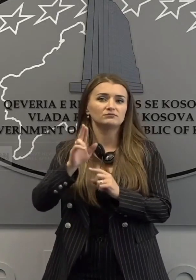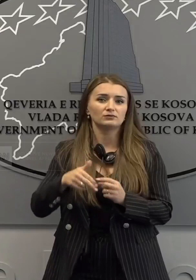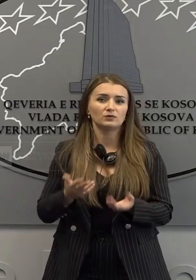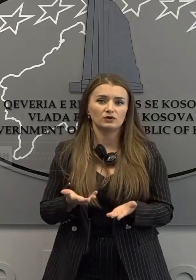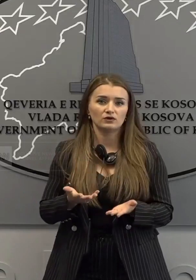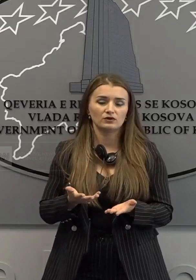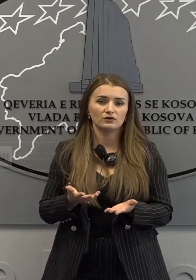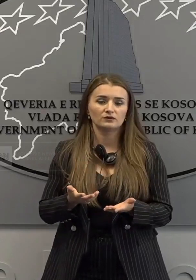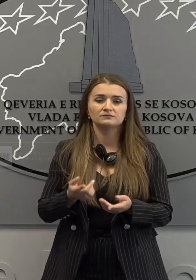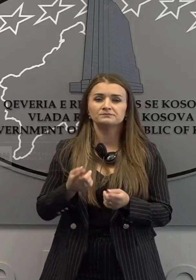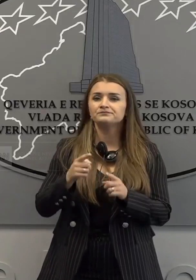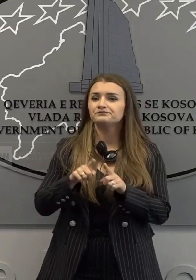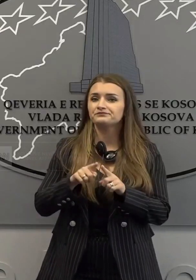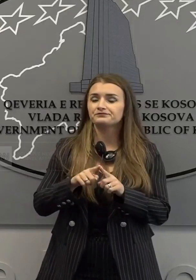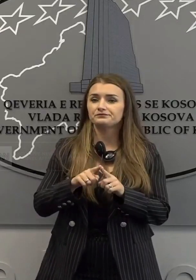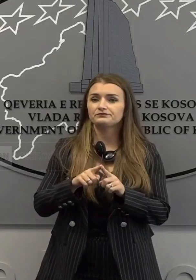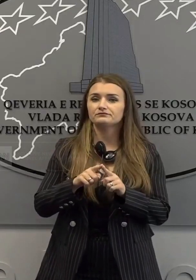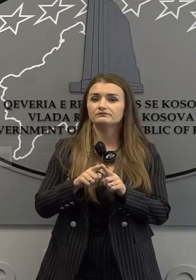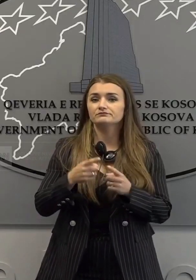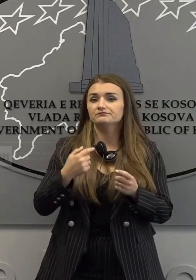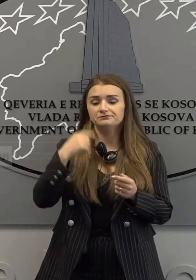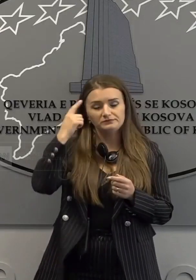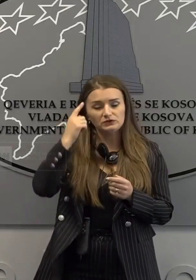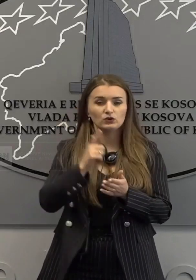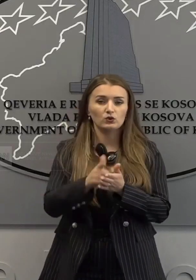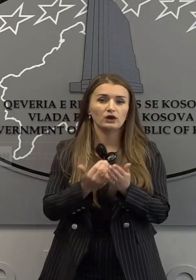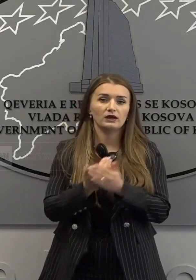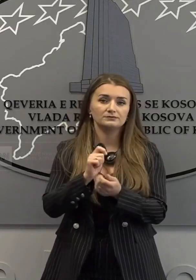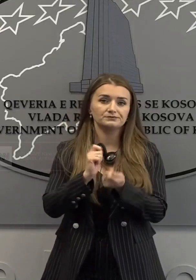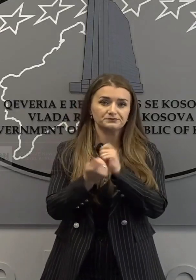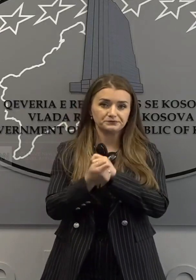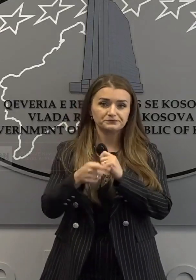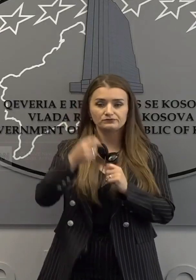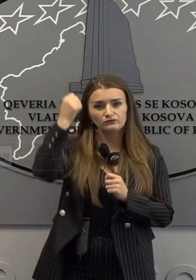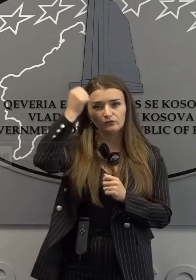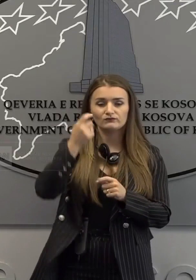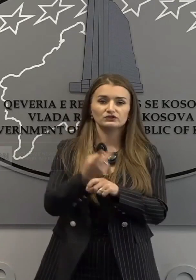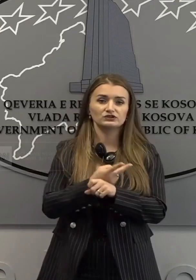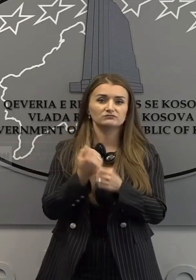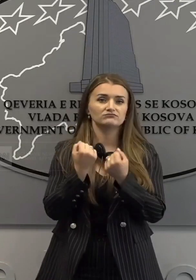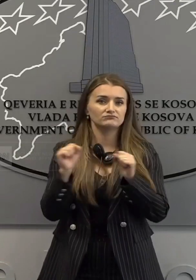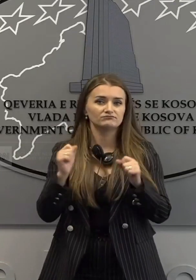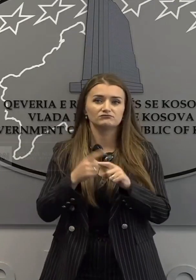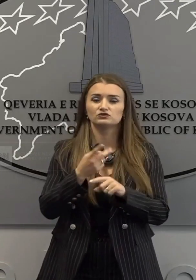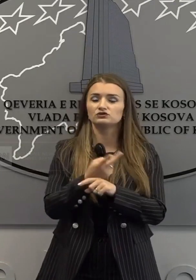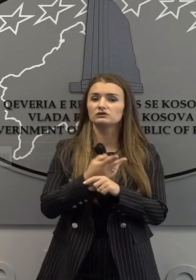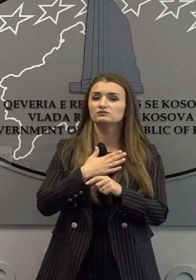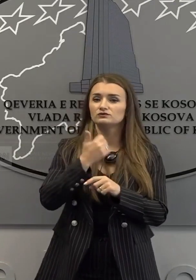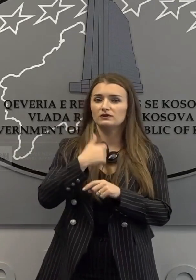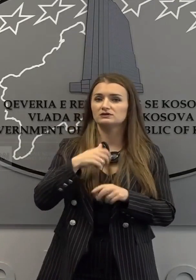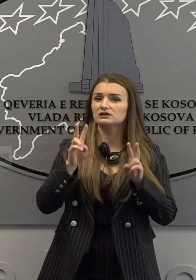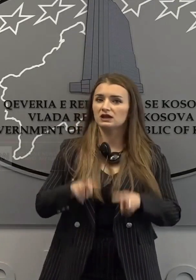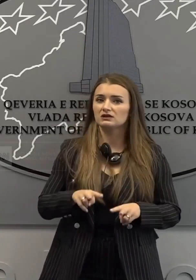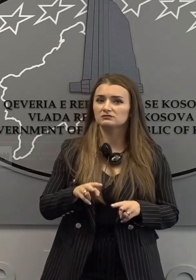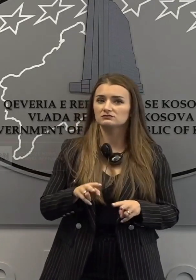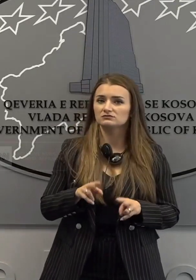të paraqet një etap të re në të cilën do të kuptohet që Kosova është shteti demokratik, Kosova është shteti së drejtës, që